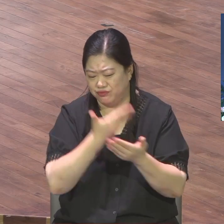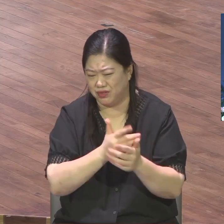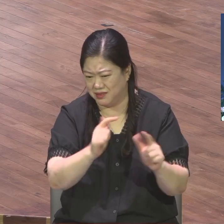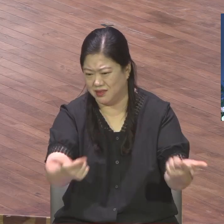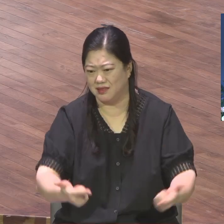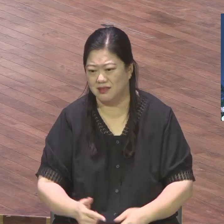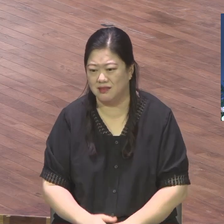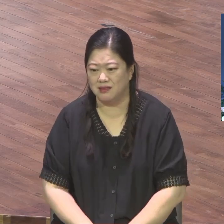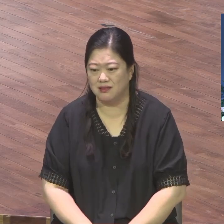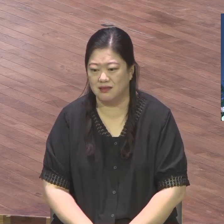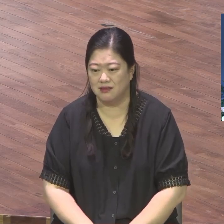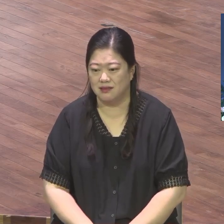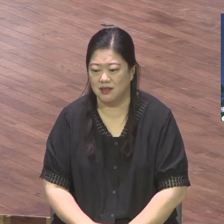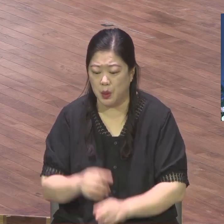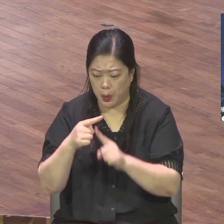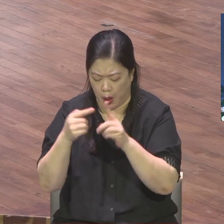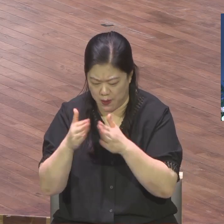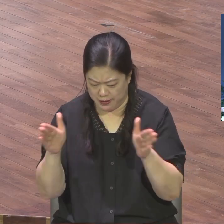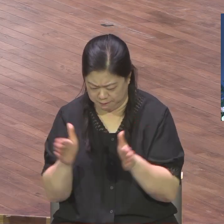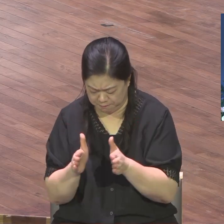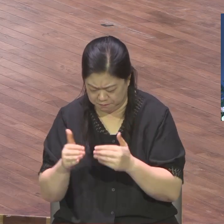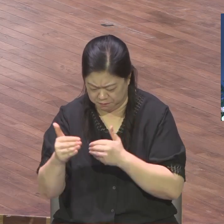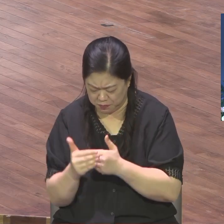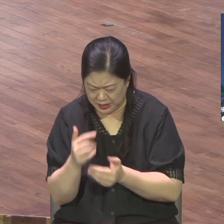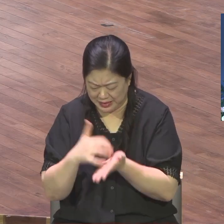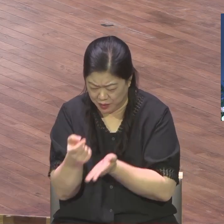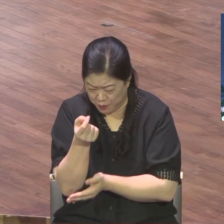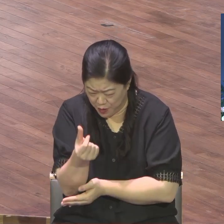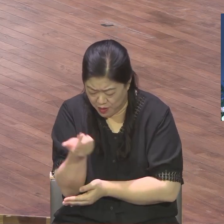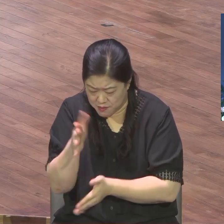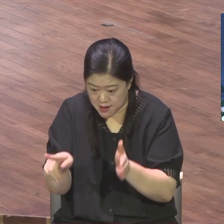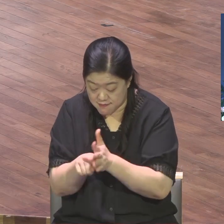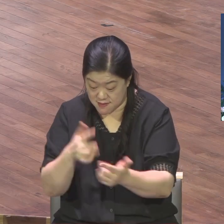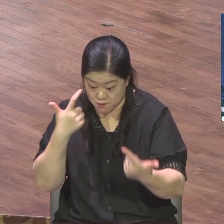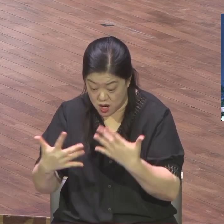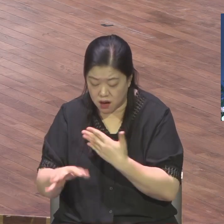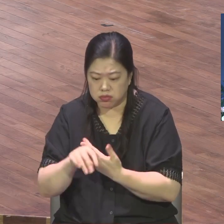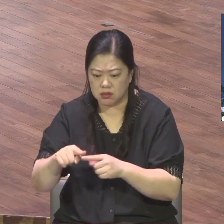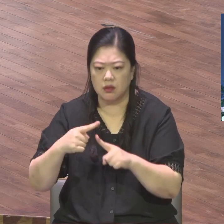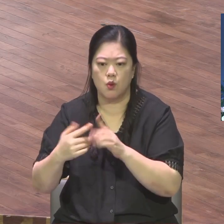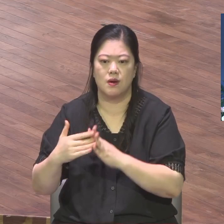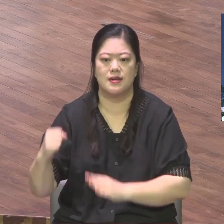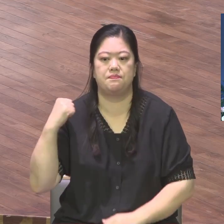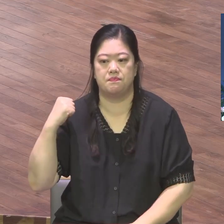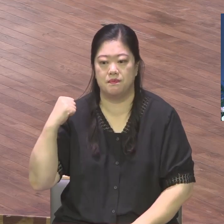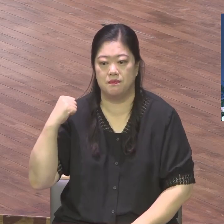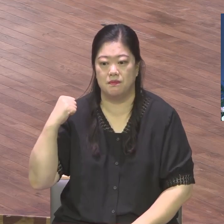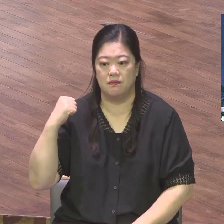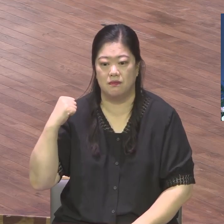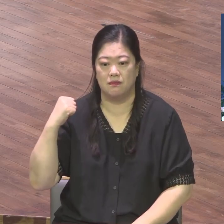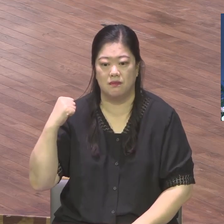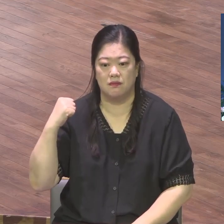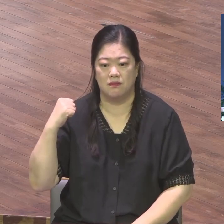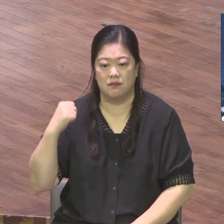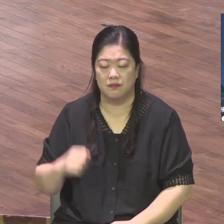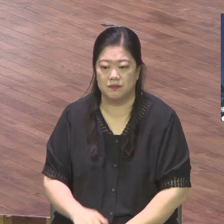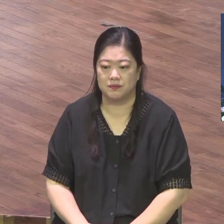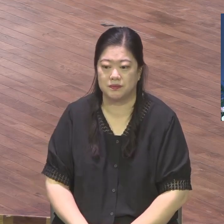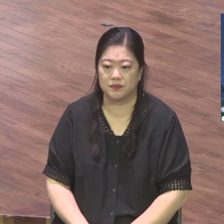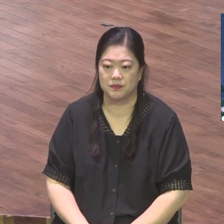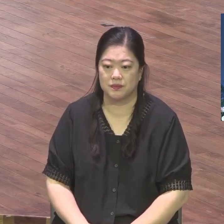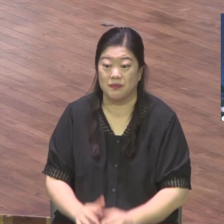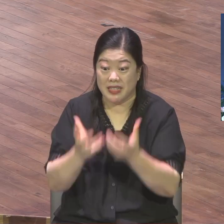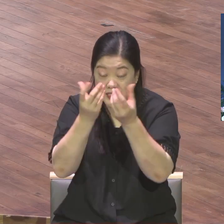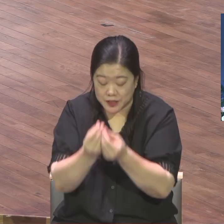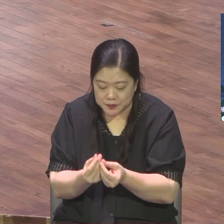하나님의 말씀을 안 믿는 겁니다. 주회장의 말을 안 듣는 겁니다. 교회가 명령하는 말에 순종 안 합니다. 홍해